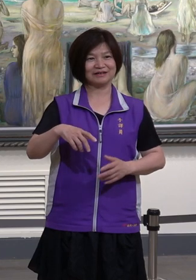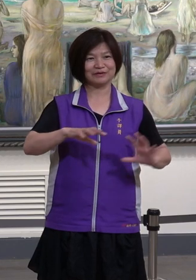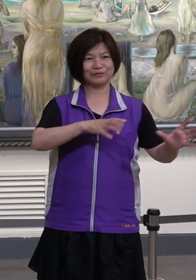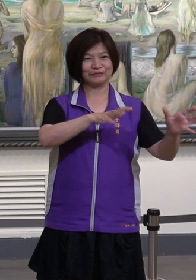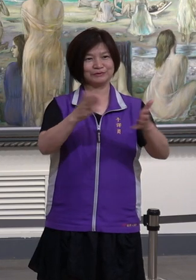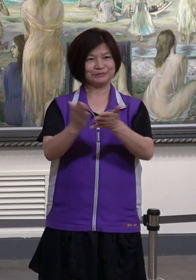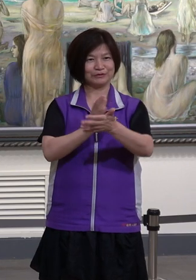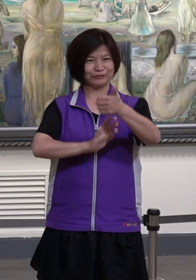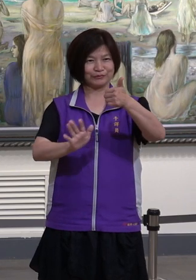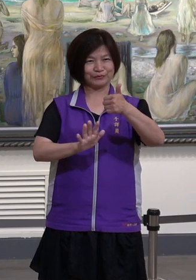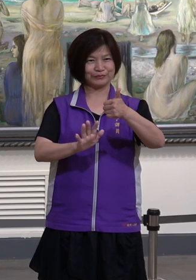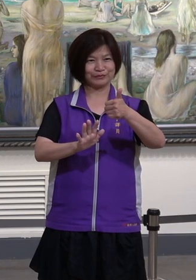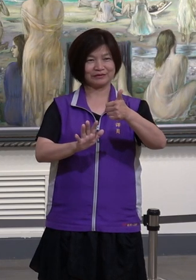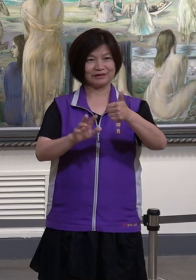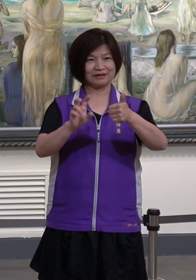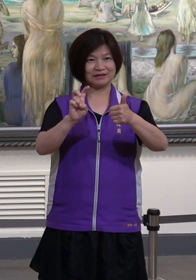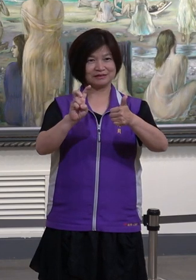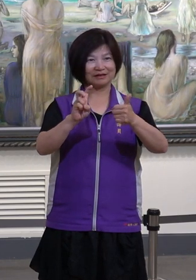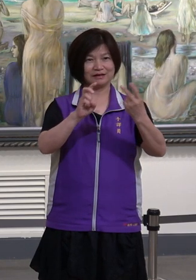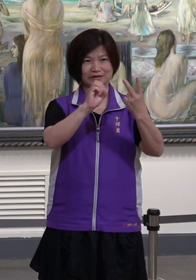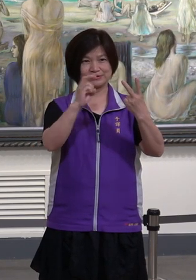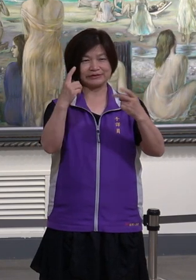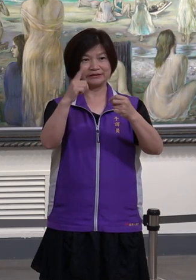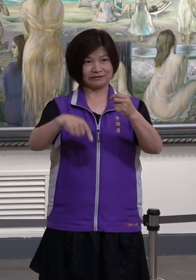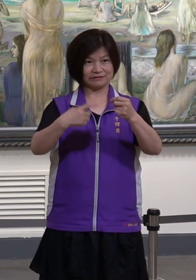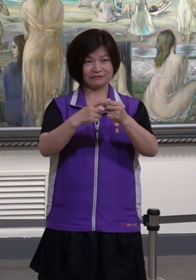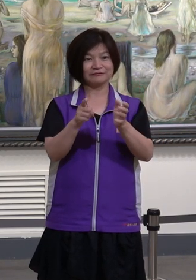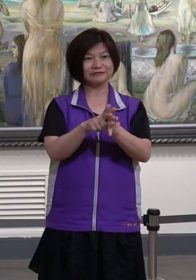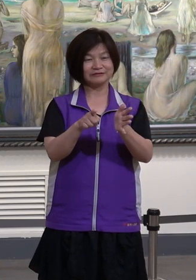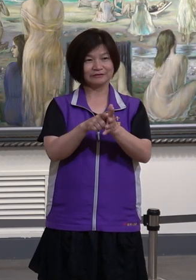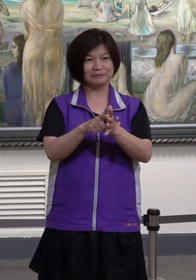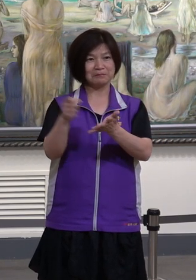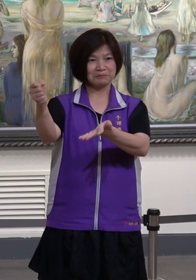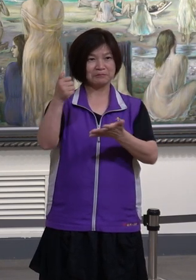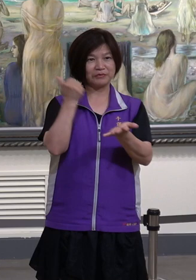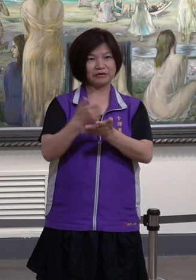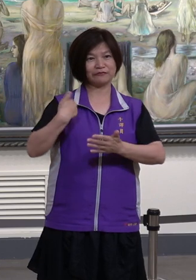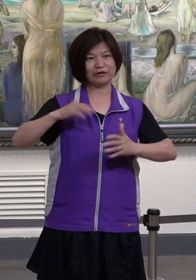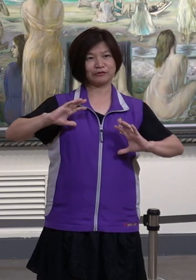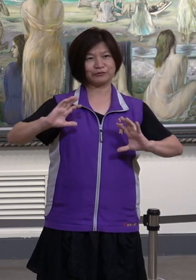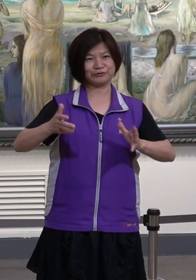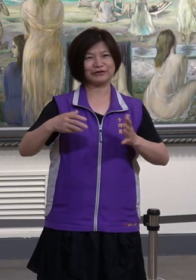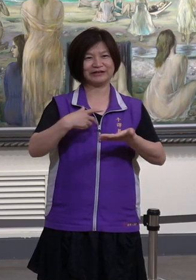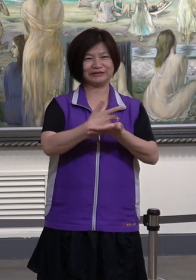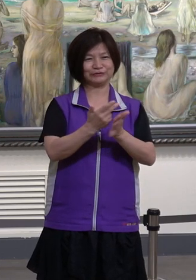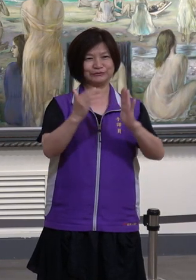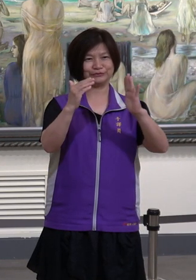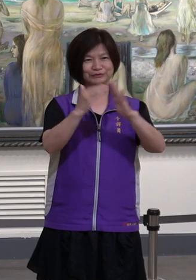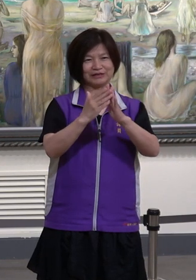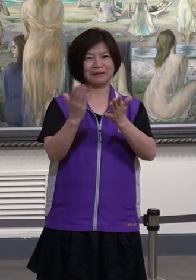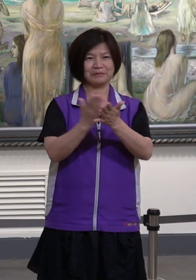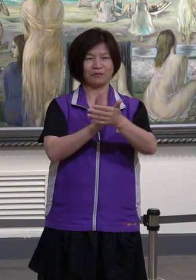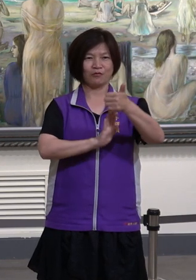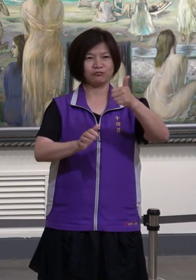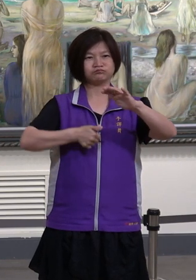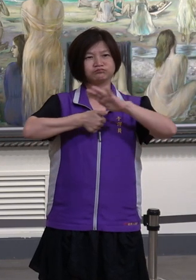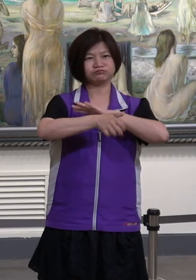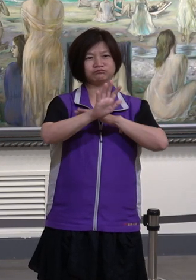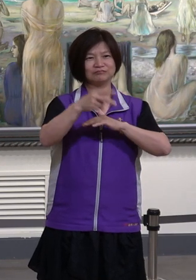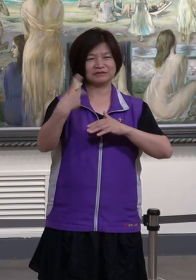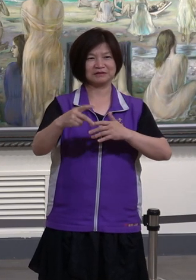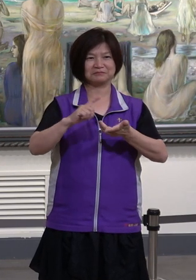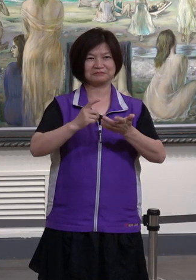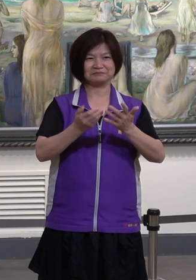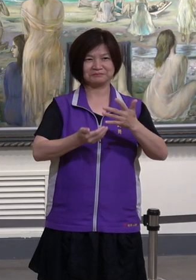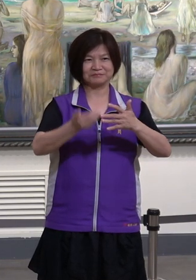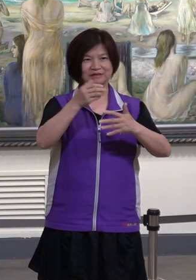评审委员24个，2000年、2000年。当选法国艺术家沙龙绘画部的评审委员，然后呢，成